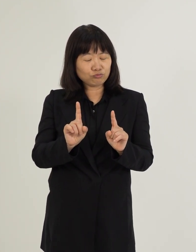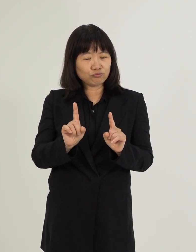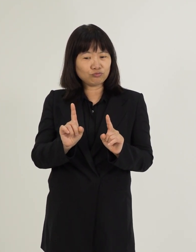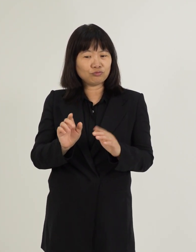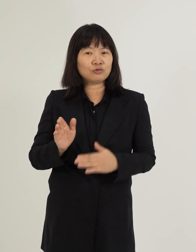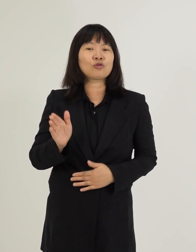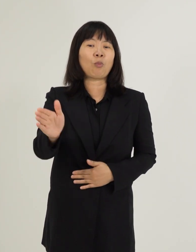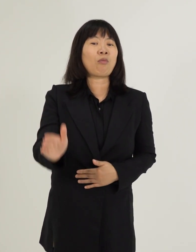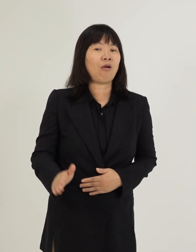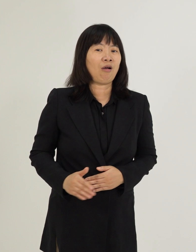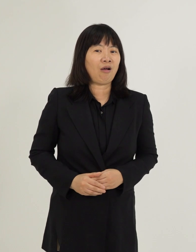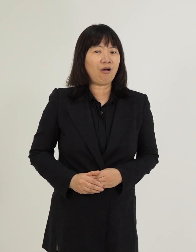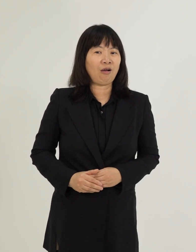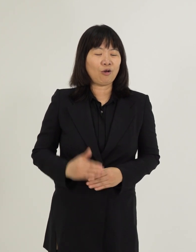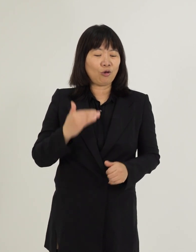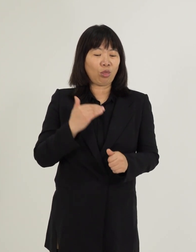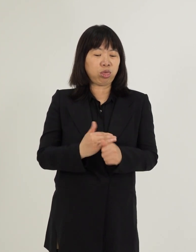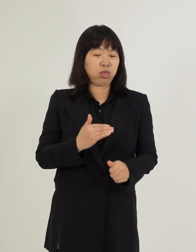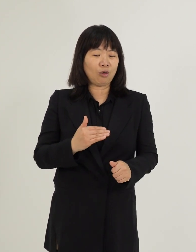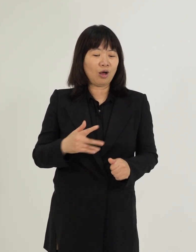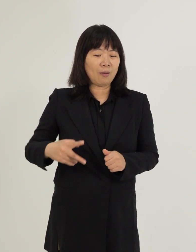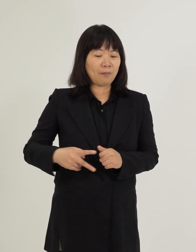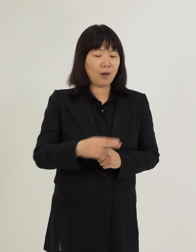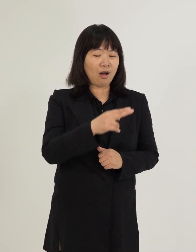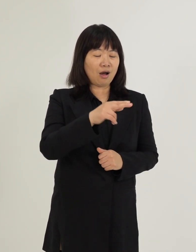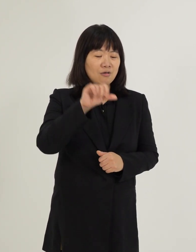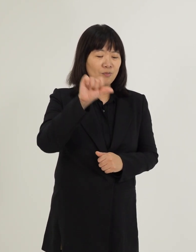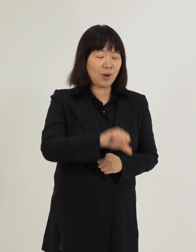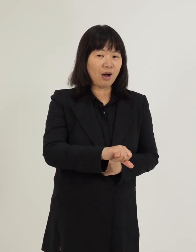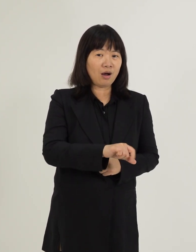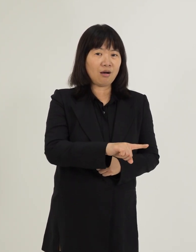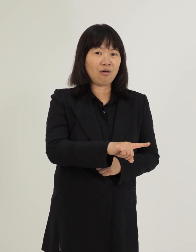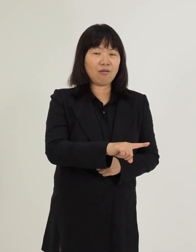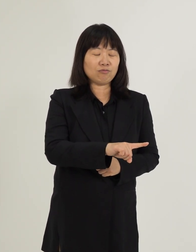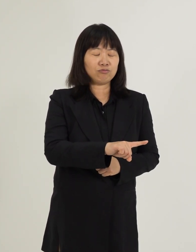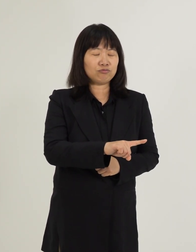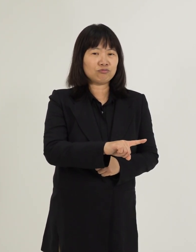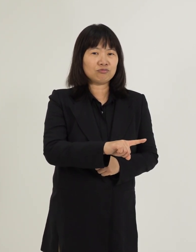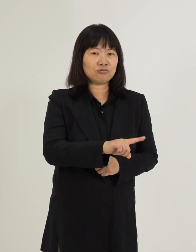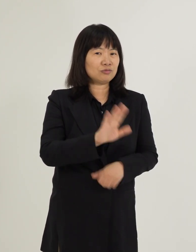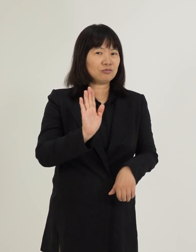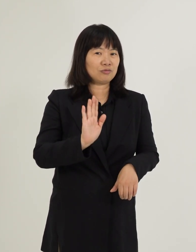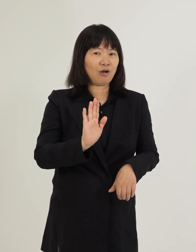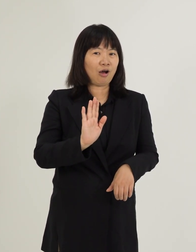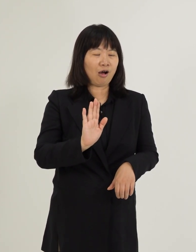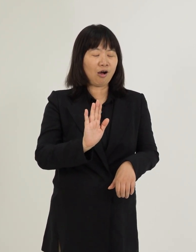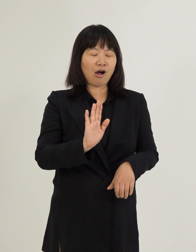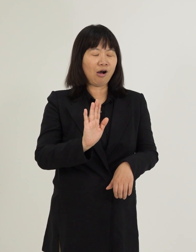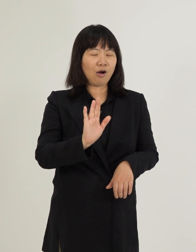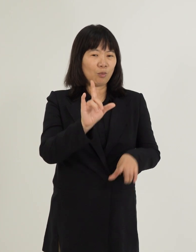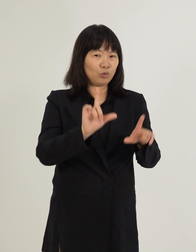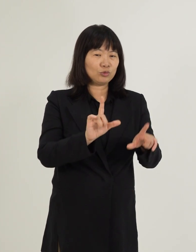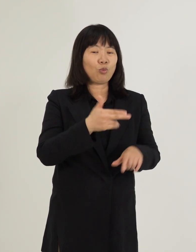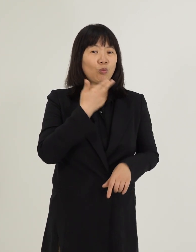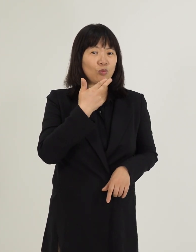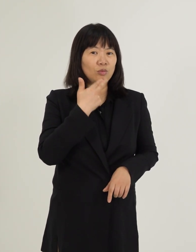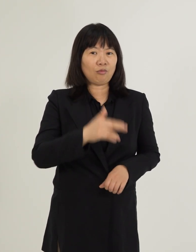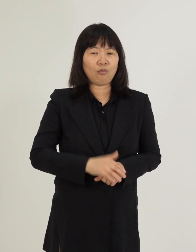전공이지 죽이고 저주하고 잘라내는 게 전공이 아니시잖아요. 이 평소 예수님의 모습이